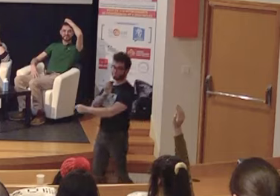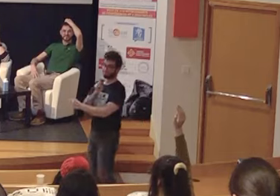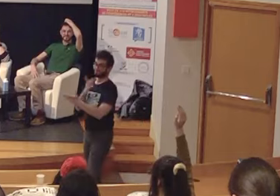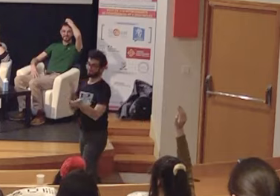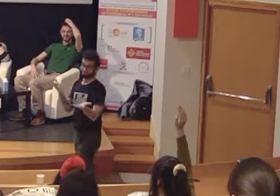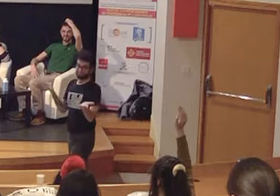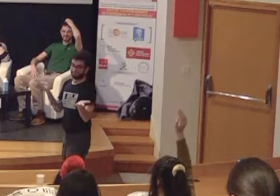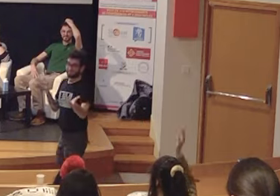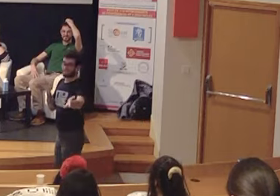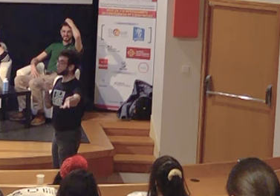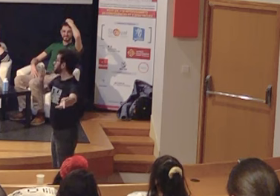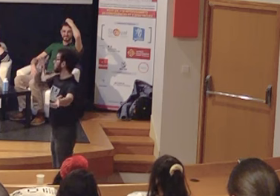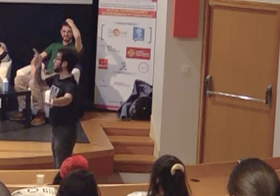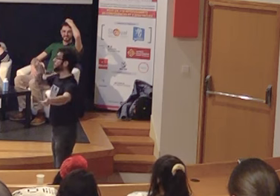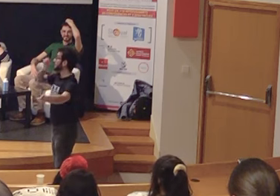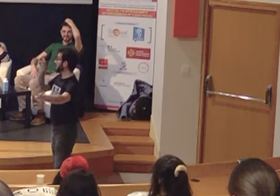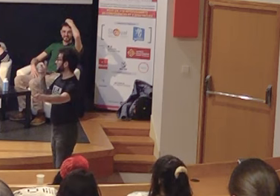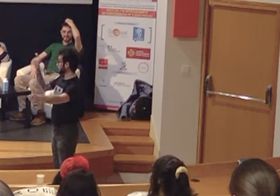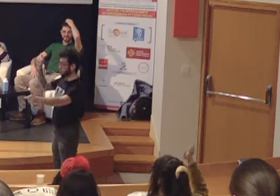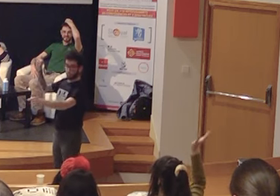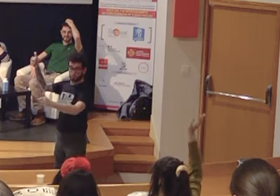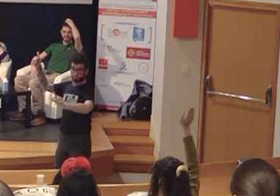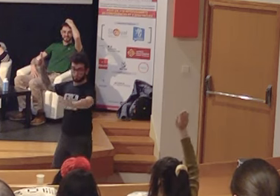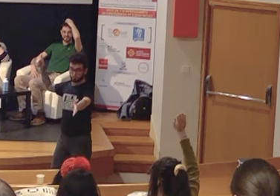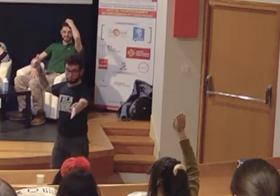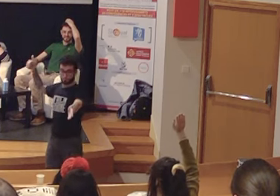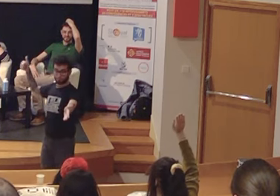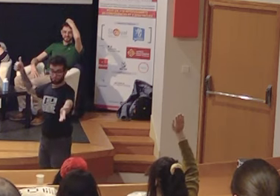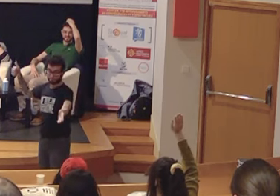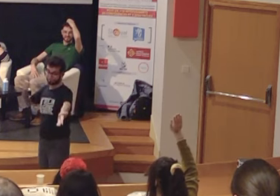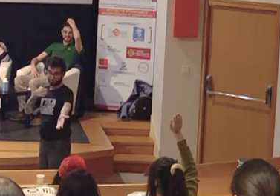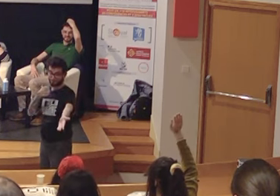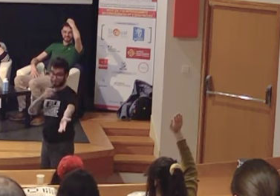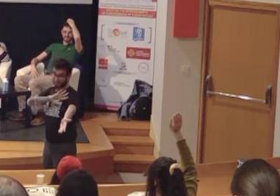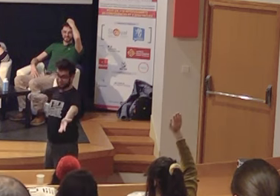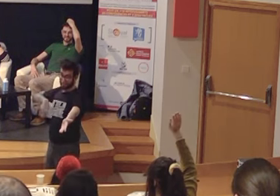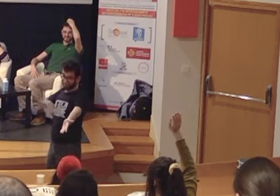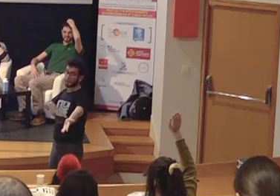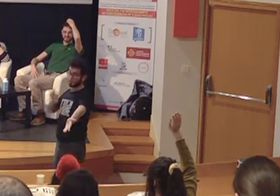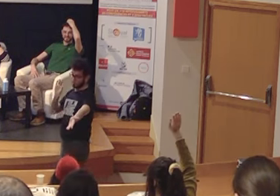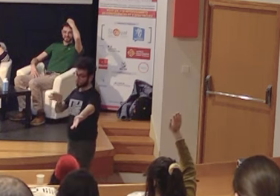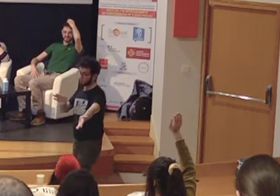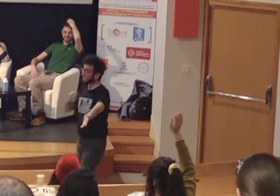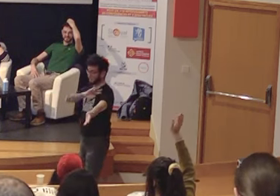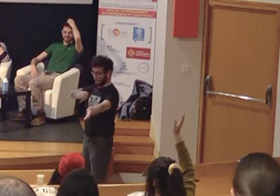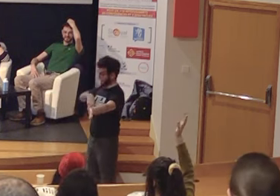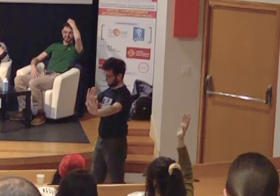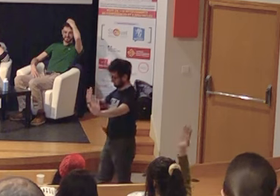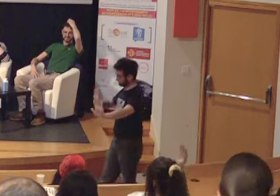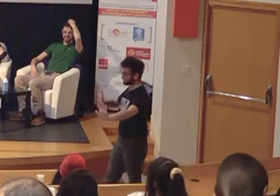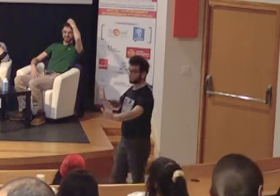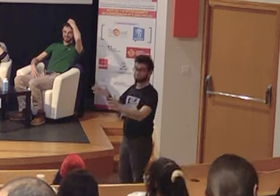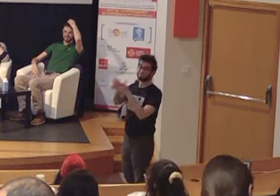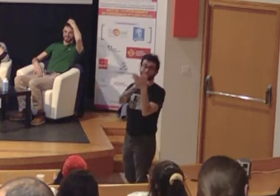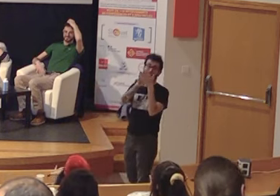Malheureusement, c'était la seule et unique question. Si, on va en prendre une quand même. Ça sera la dernière.